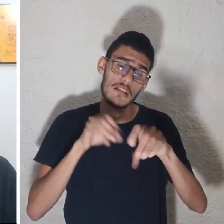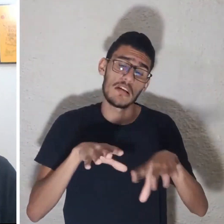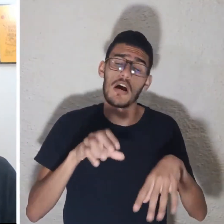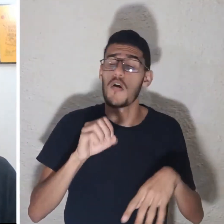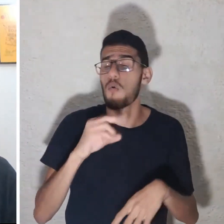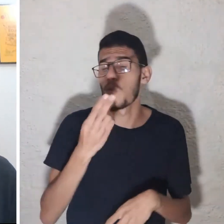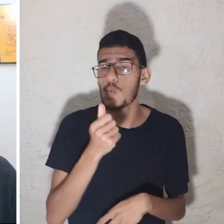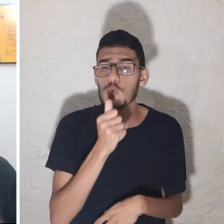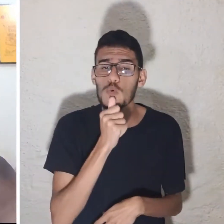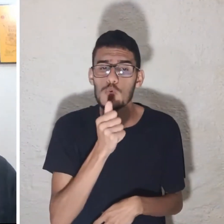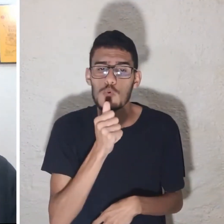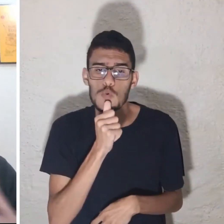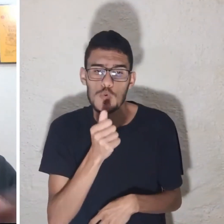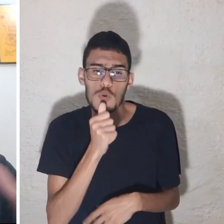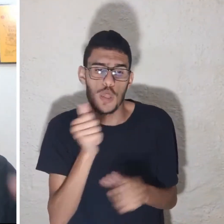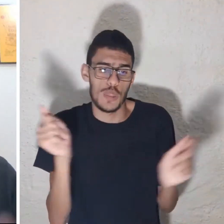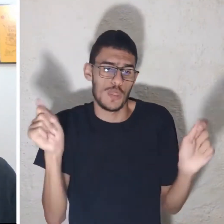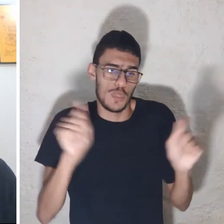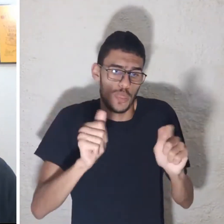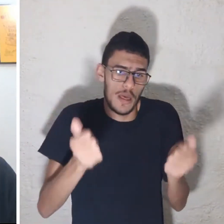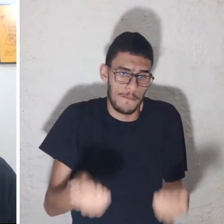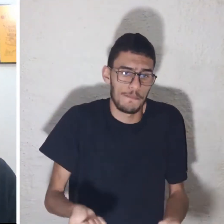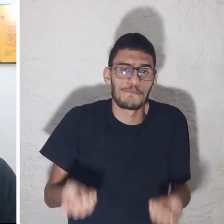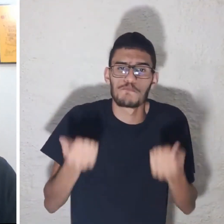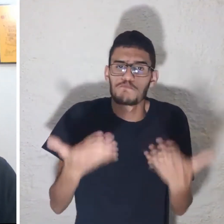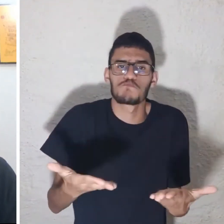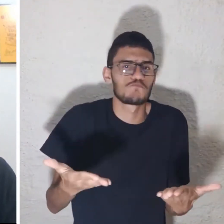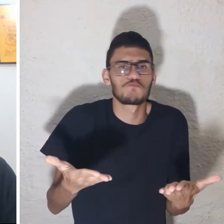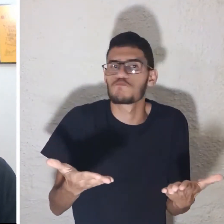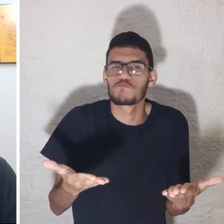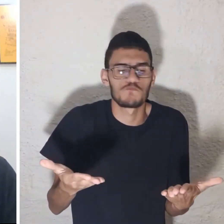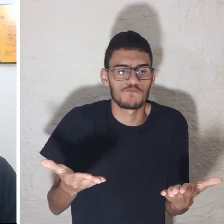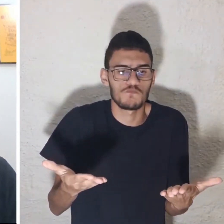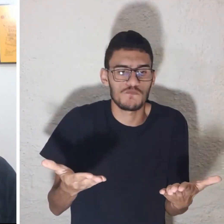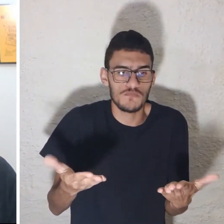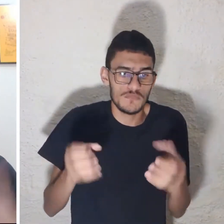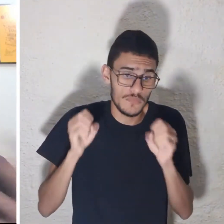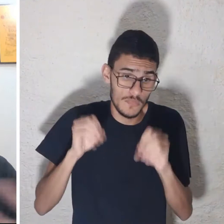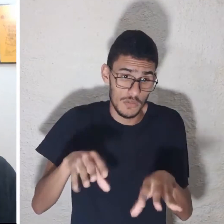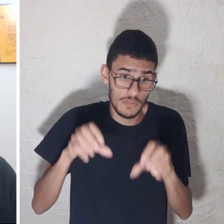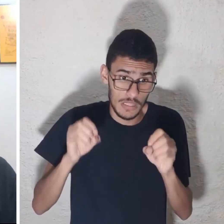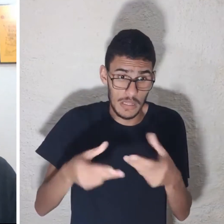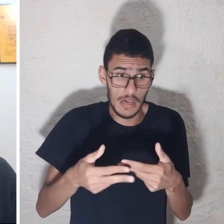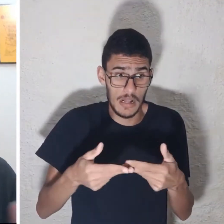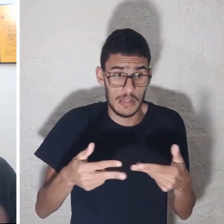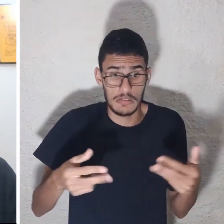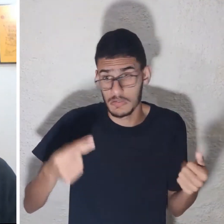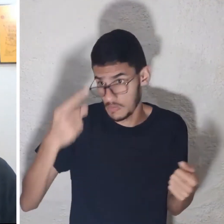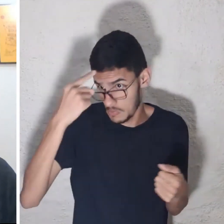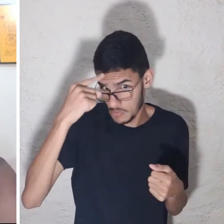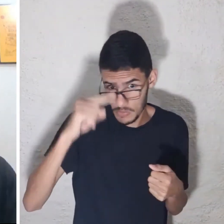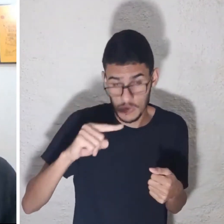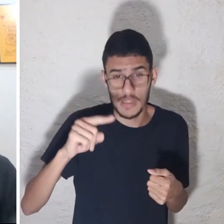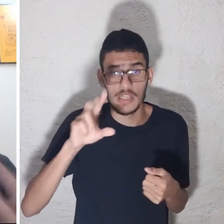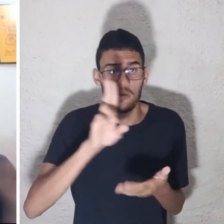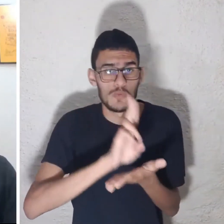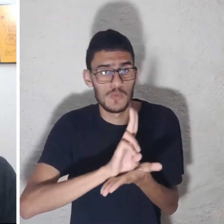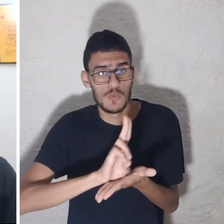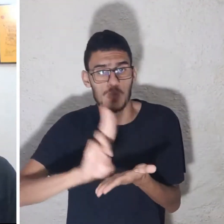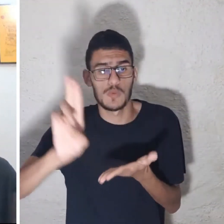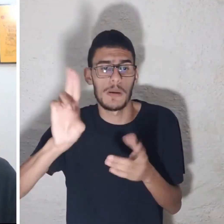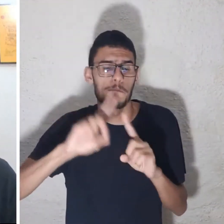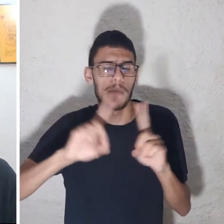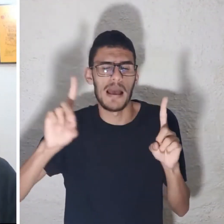Europa, e talvez não existissem aqui ainda condições para se criar em termos, por exemplo, educacionais. A gente não tinha, por exemplo,